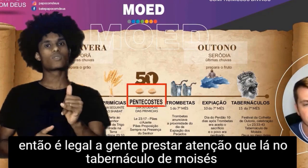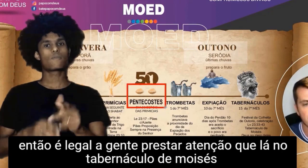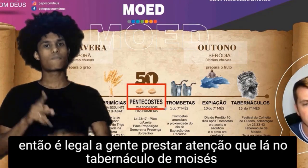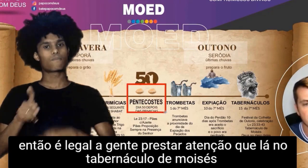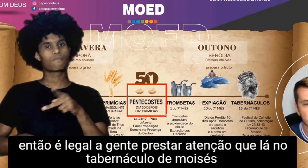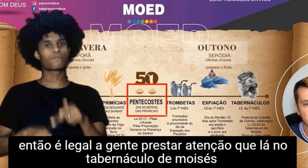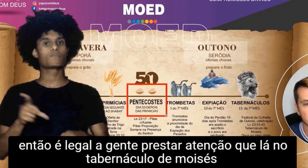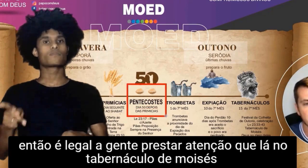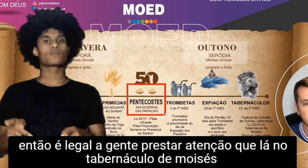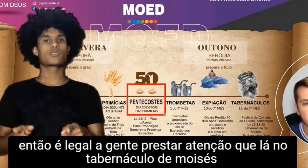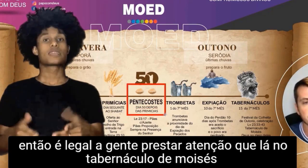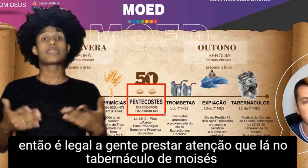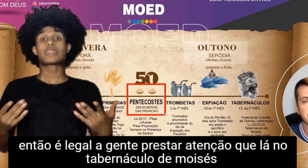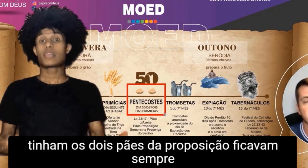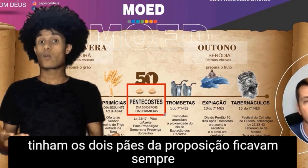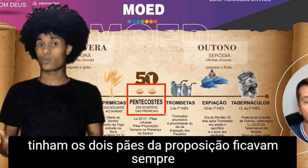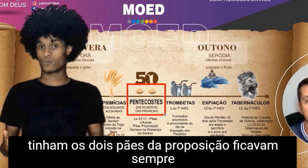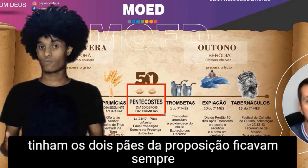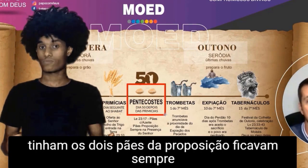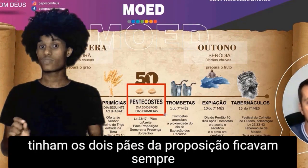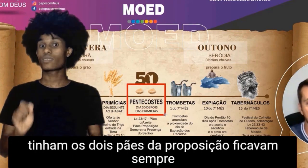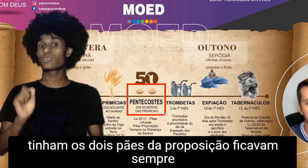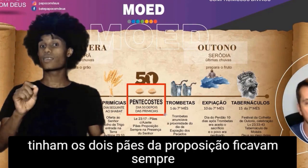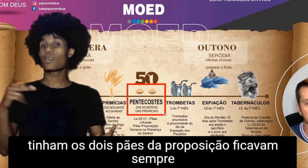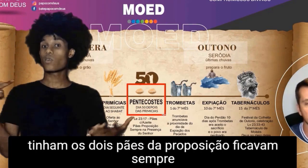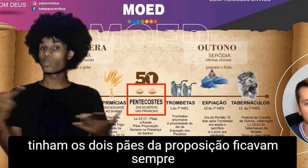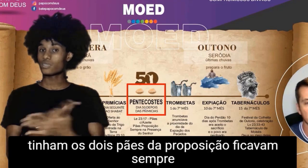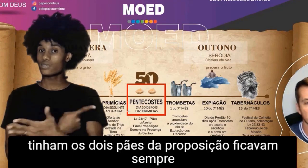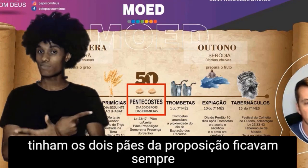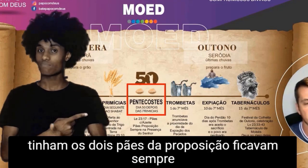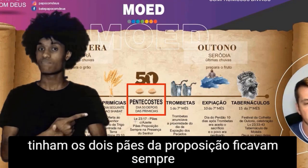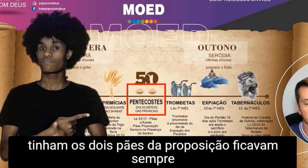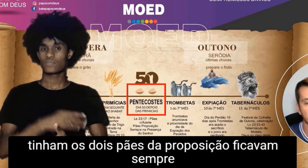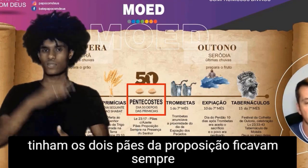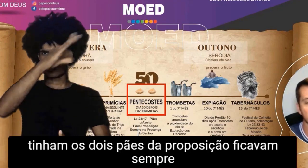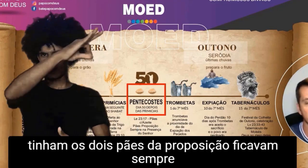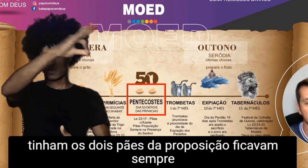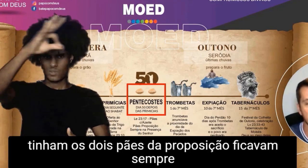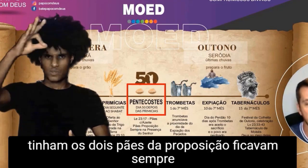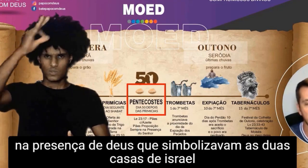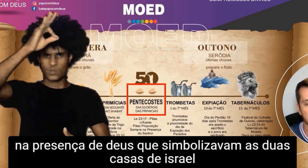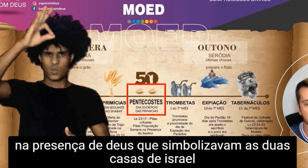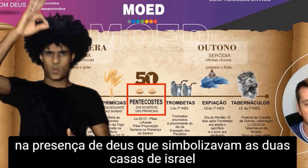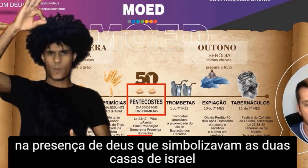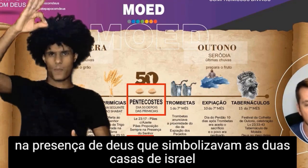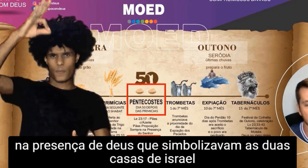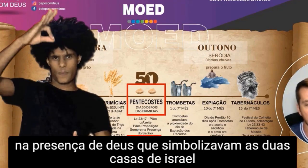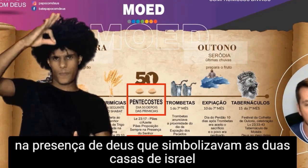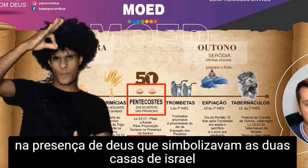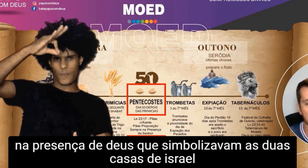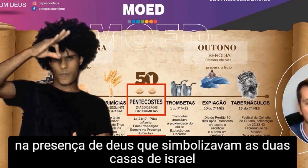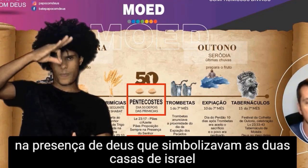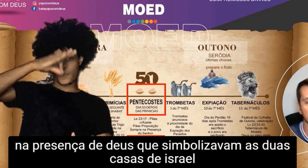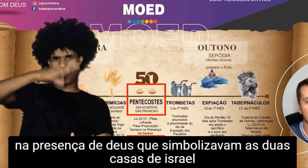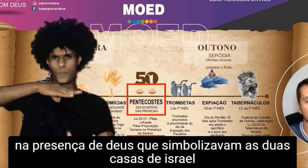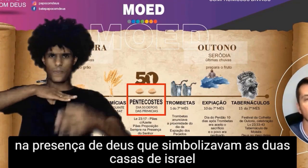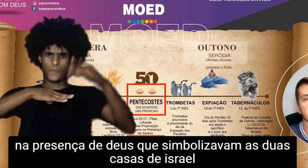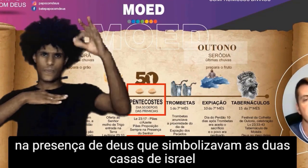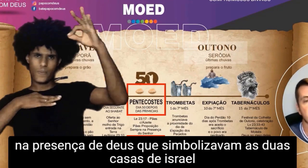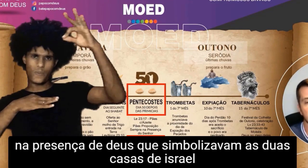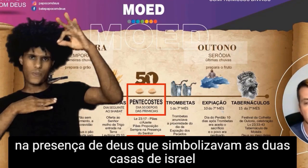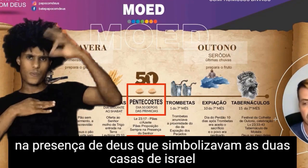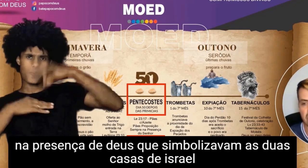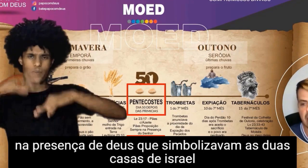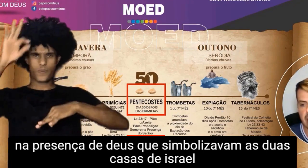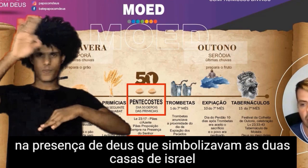lá no tabernáculo de Moisés tinha os 2 pães lá da proposição, e eles ficavam sempre na presença de Deus, simbolizavam as